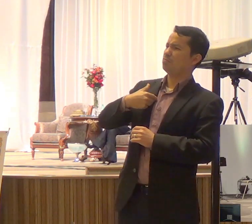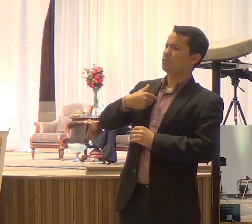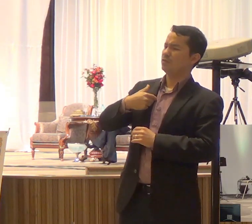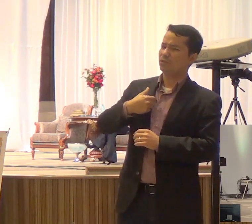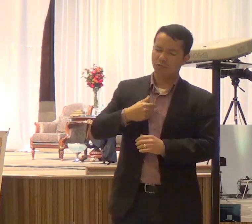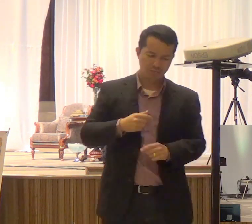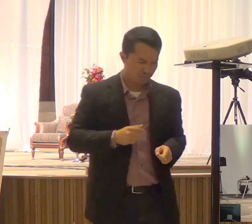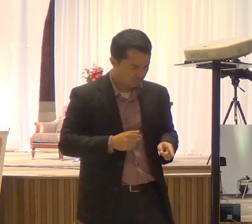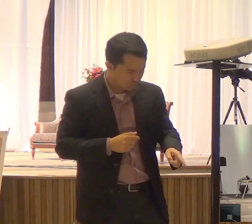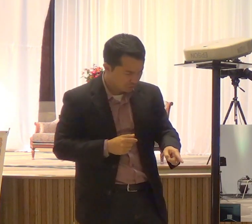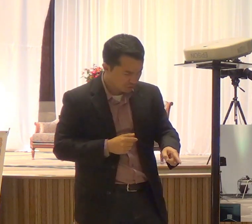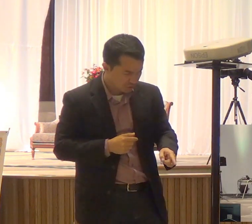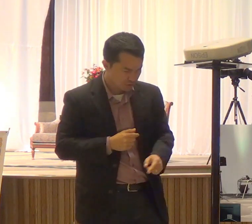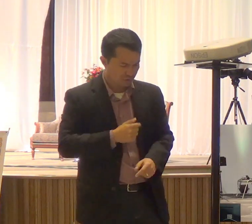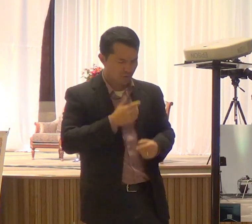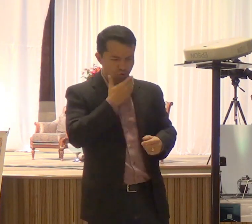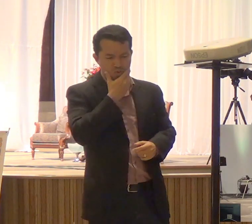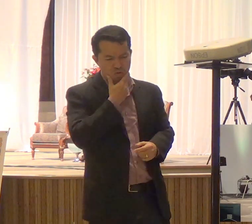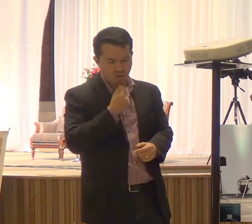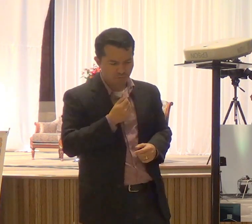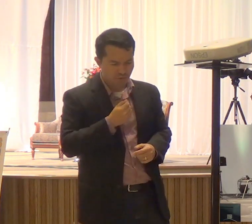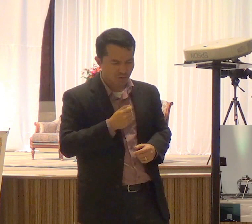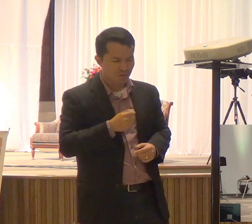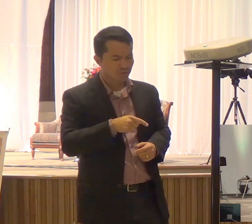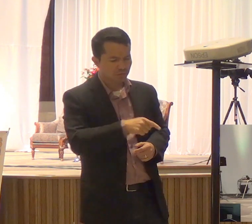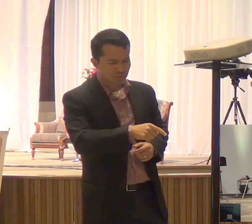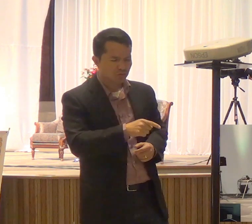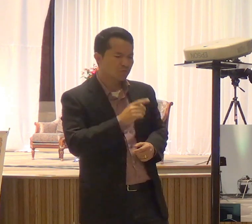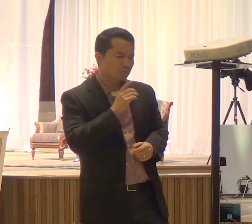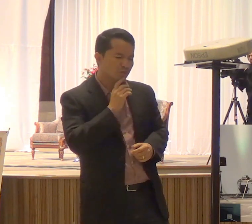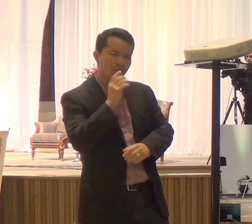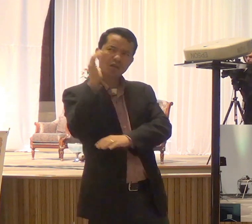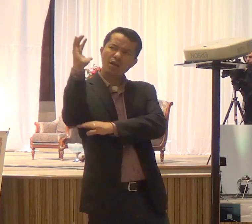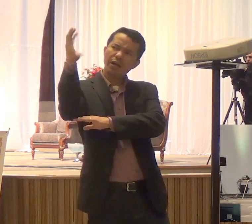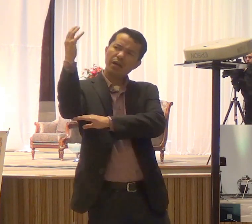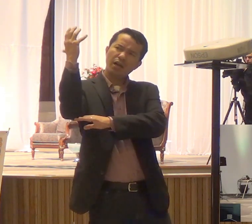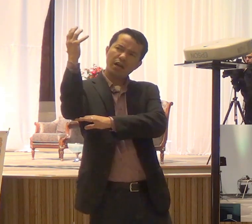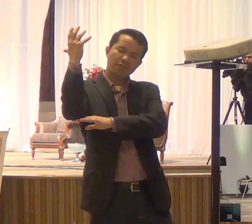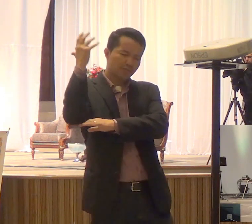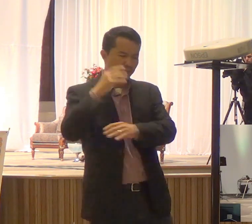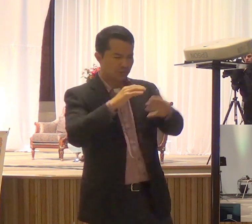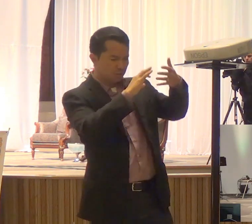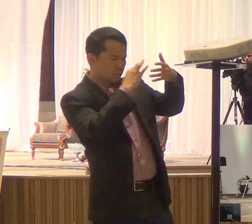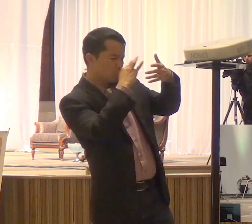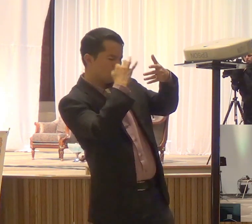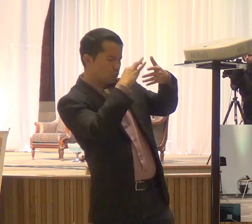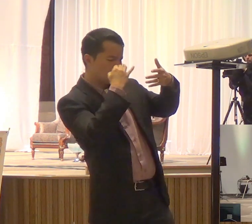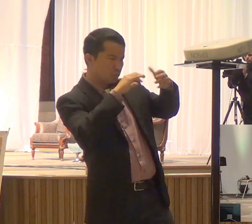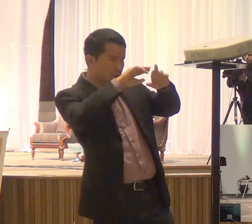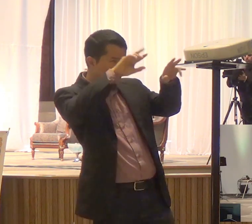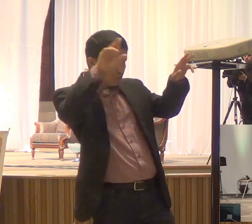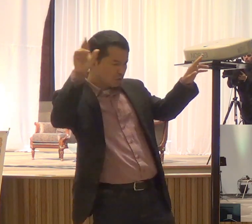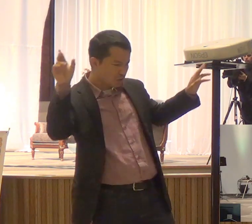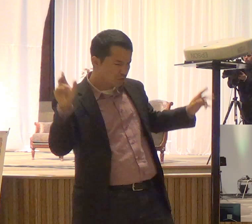do homem, que mais é a árvore da videira do que qualquer outra árvore, ou do